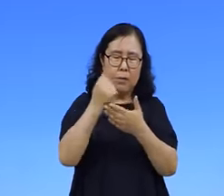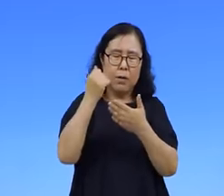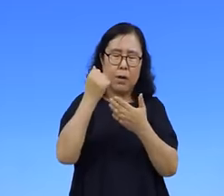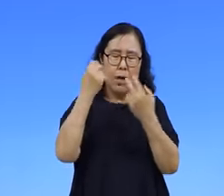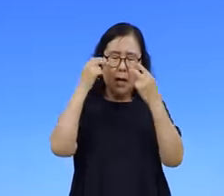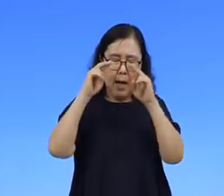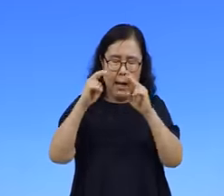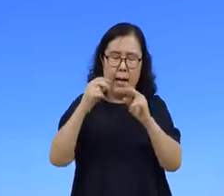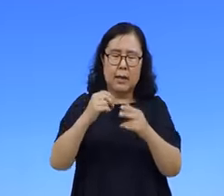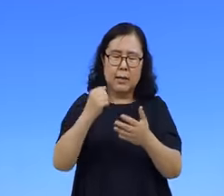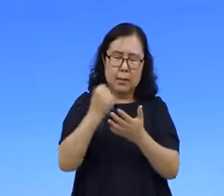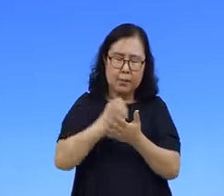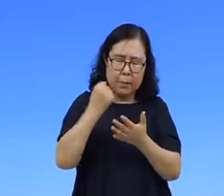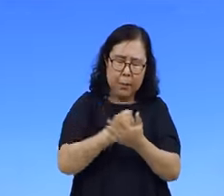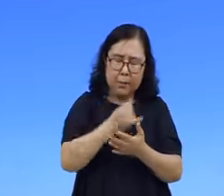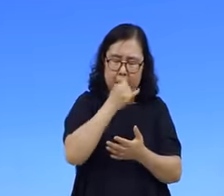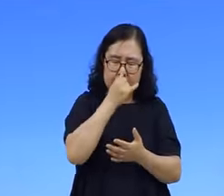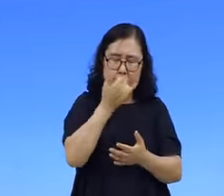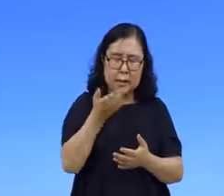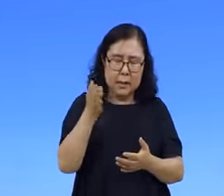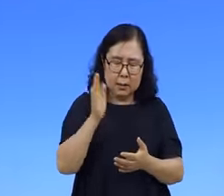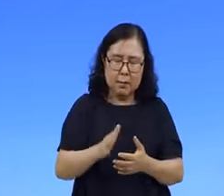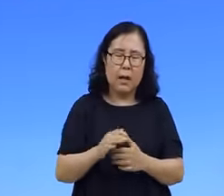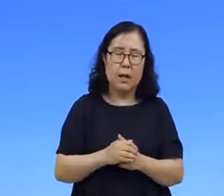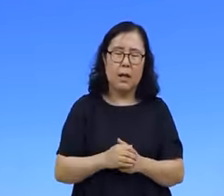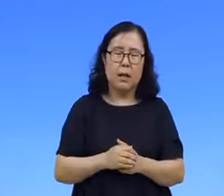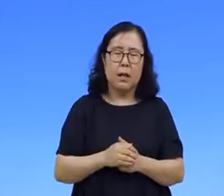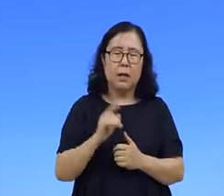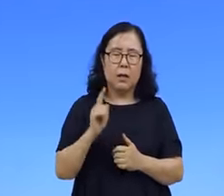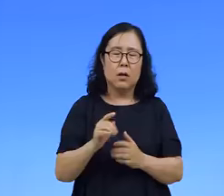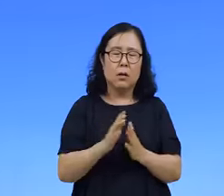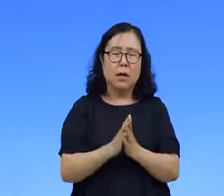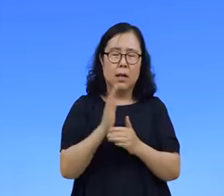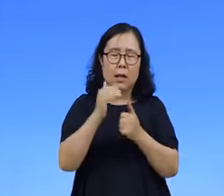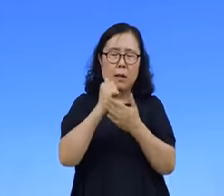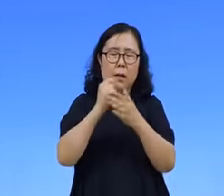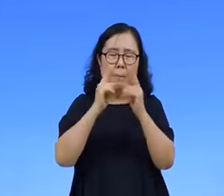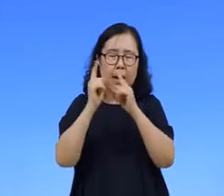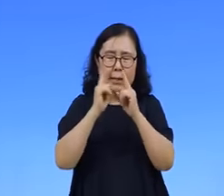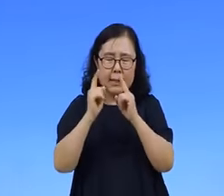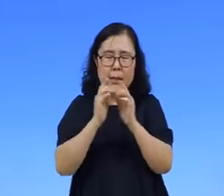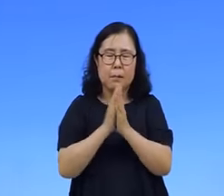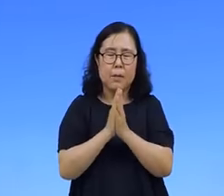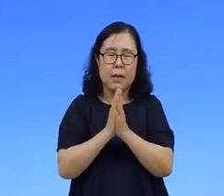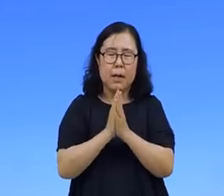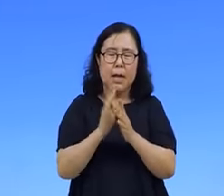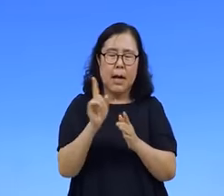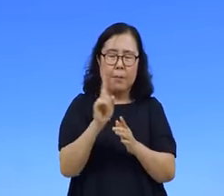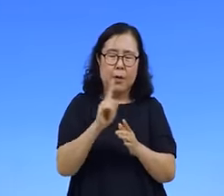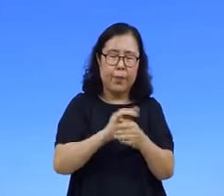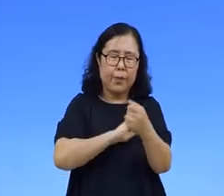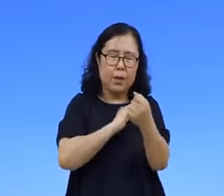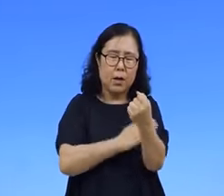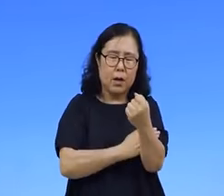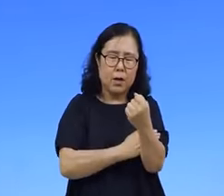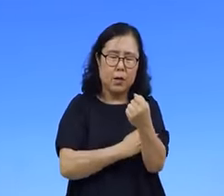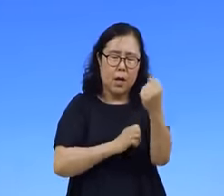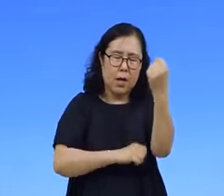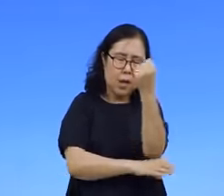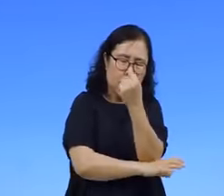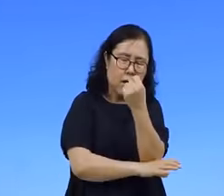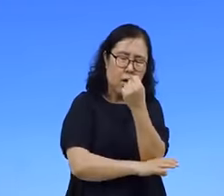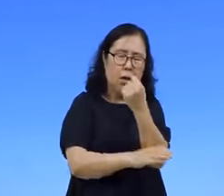향한 화가 분노가 치밀었을 때 아버지, 바로 이어 말씀하신 하나님의 말씀이 아무런 능력이